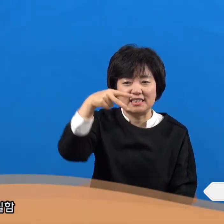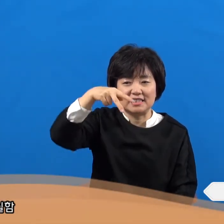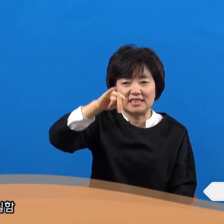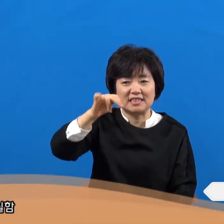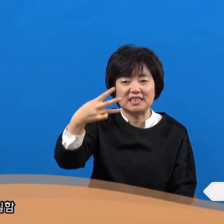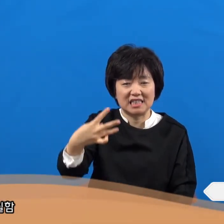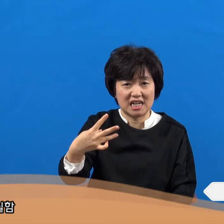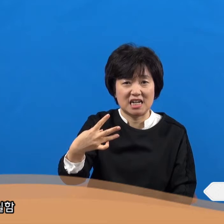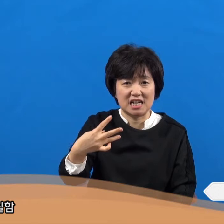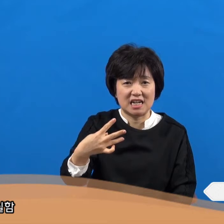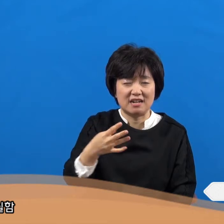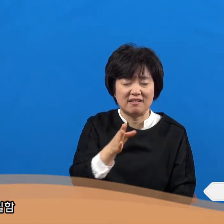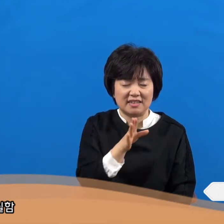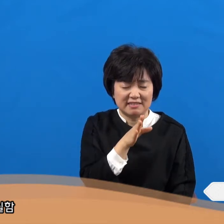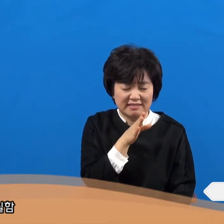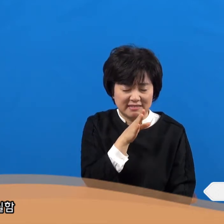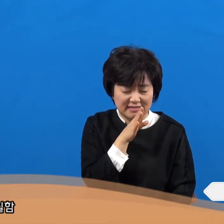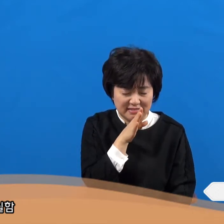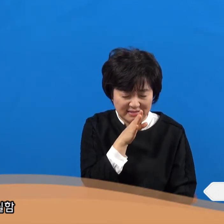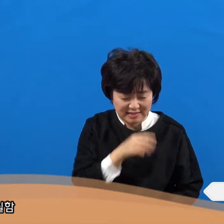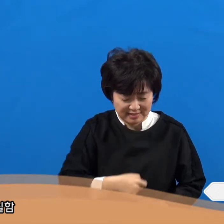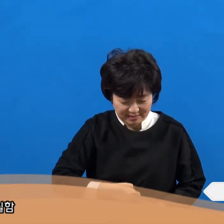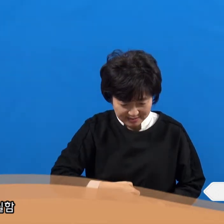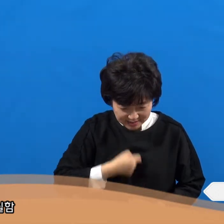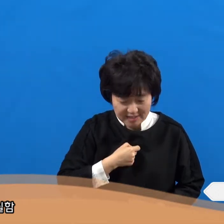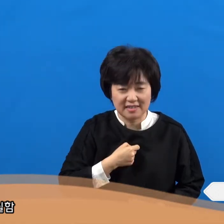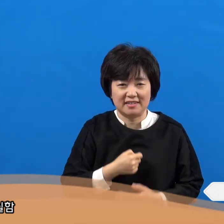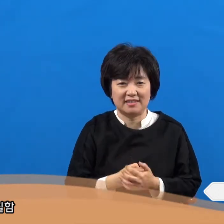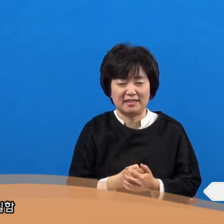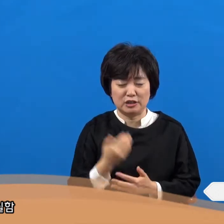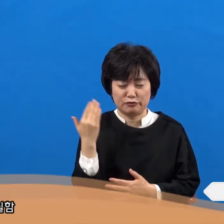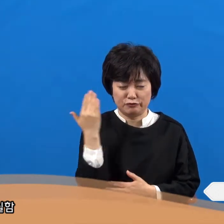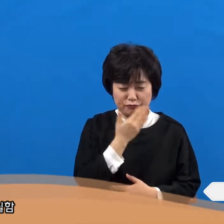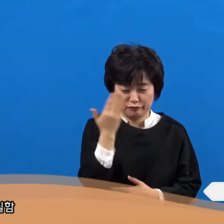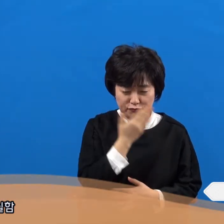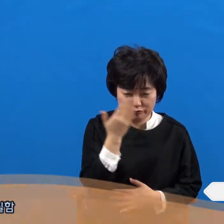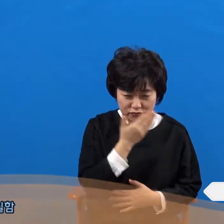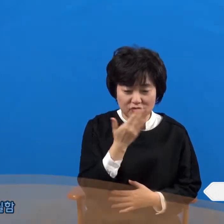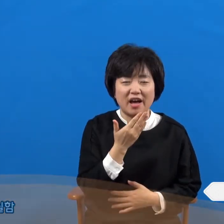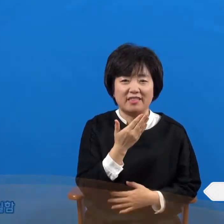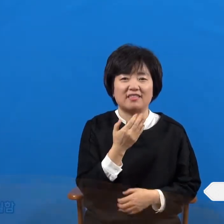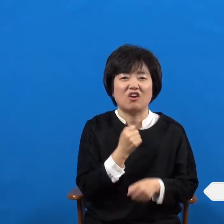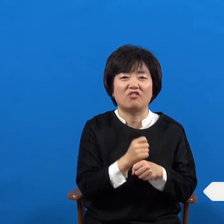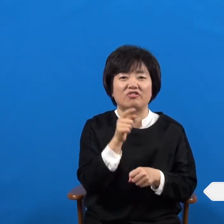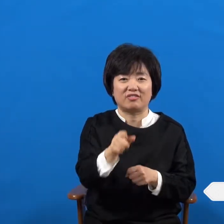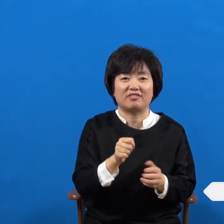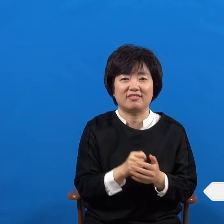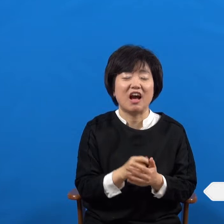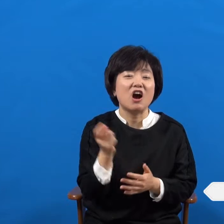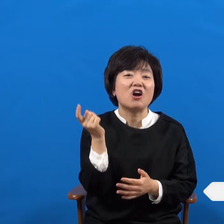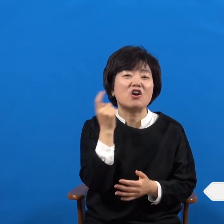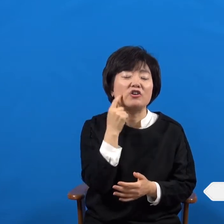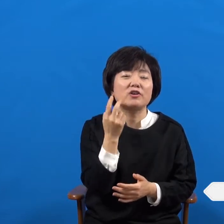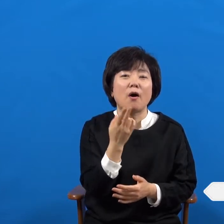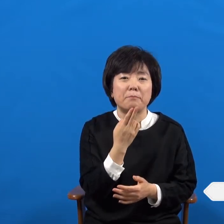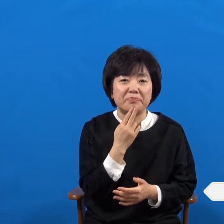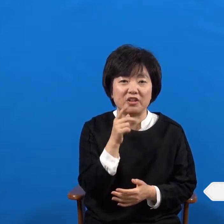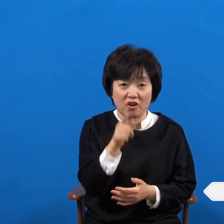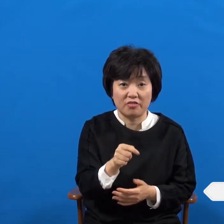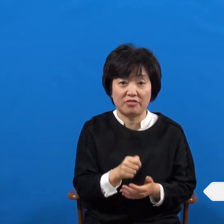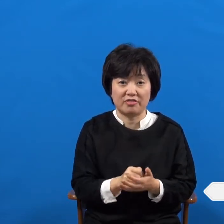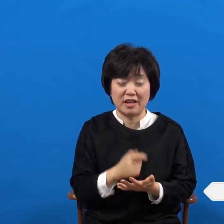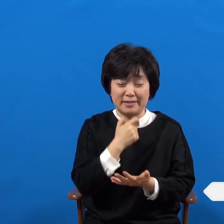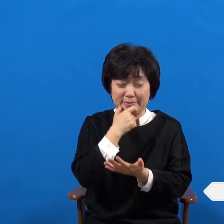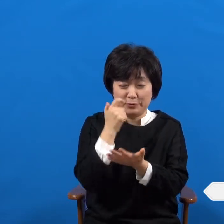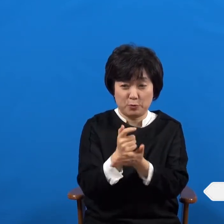말씀합니다. 진실함은 솔직하고 순수한 것을 이야기합니다. 거짓이 없고